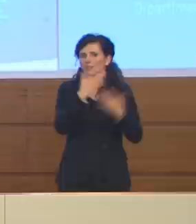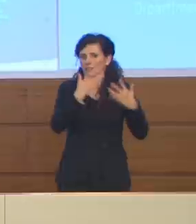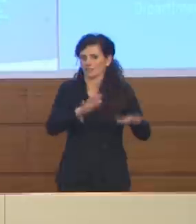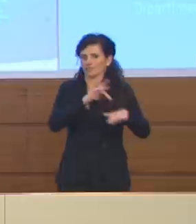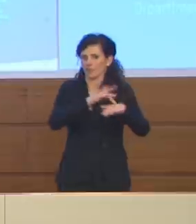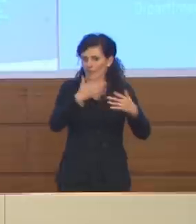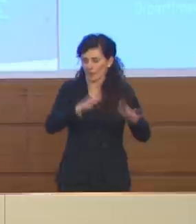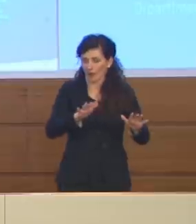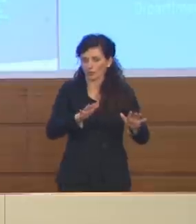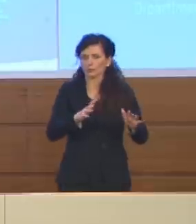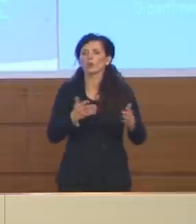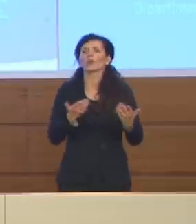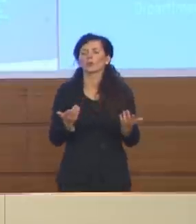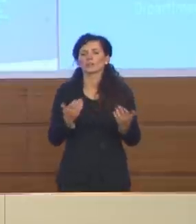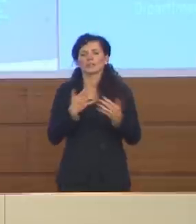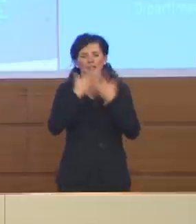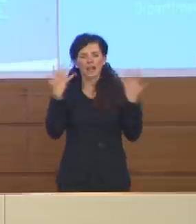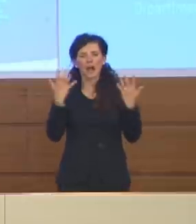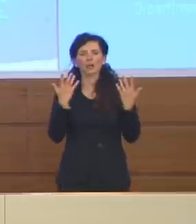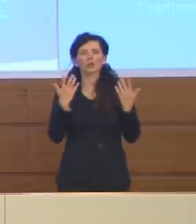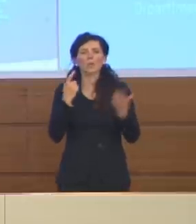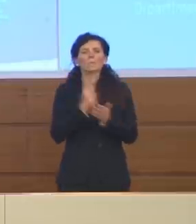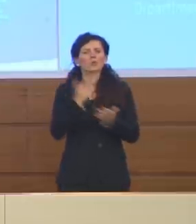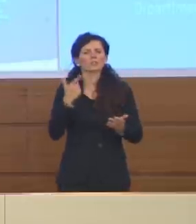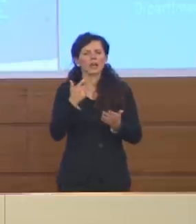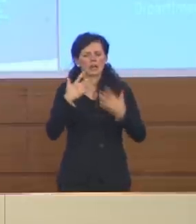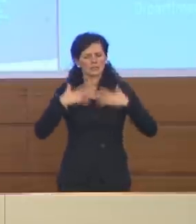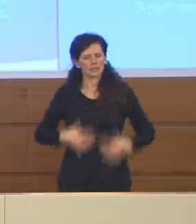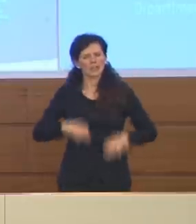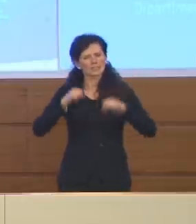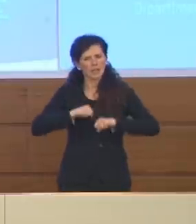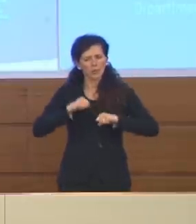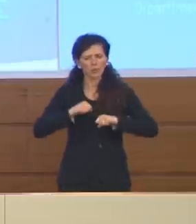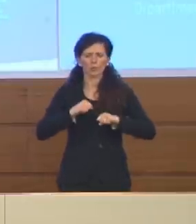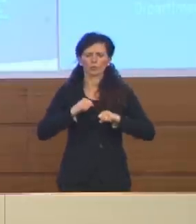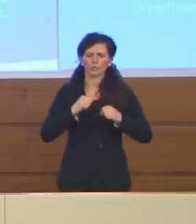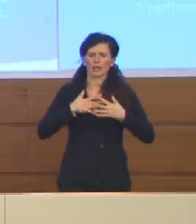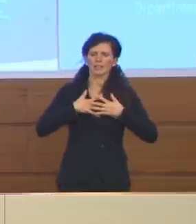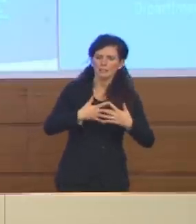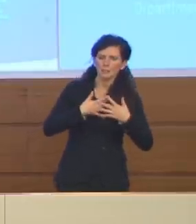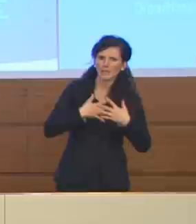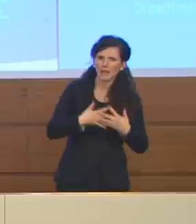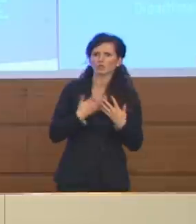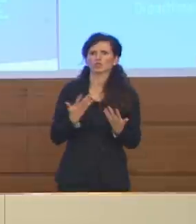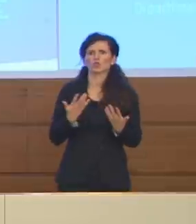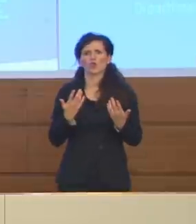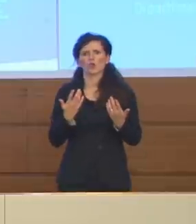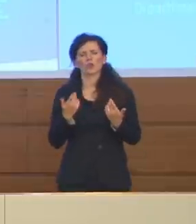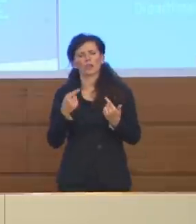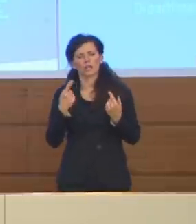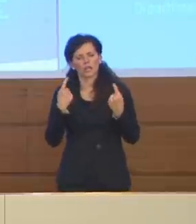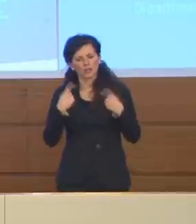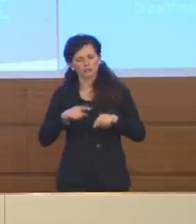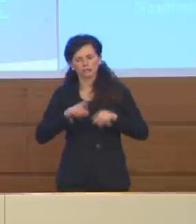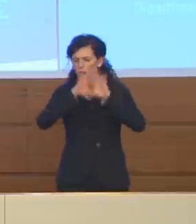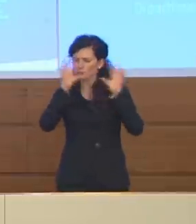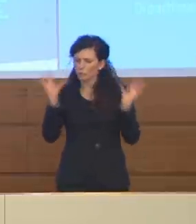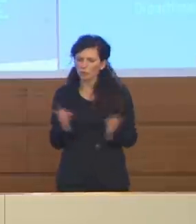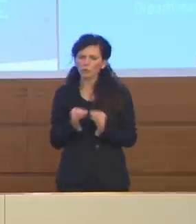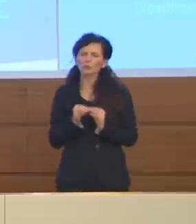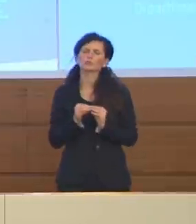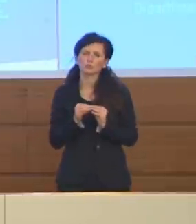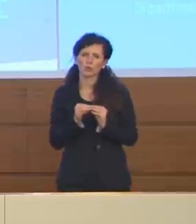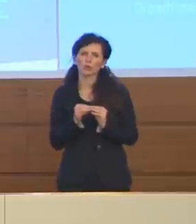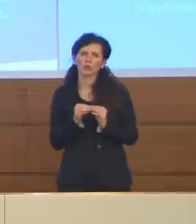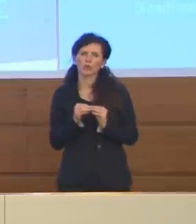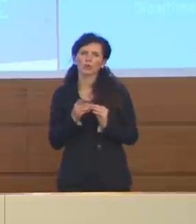valutazioni di funzionalità respiratoria da determinare attraverso approcci di